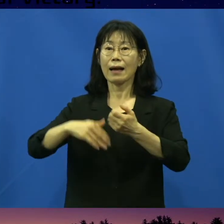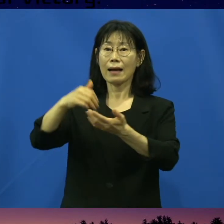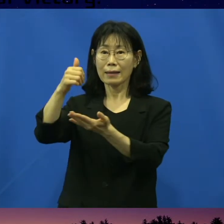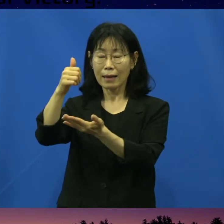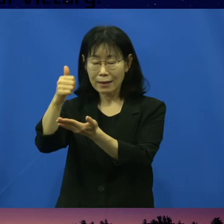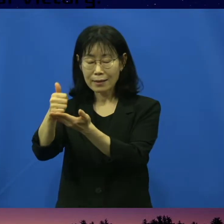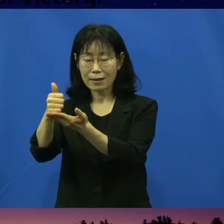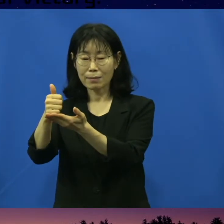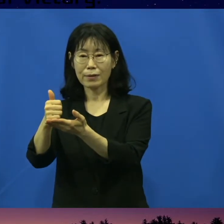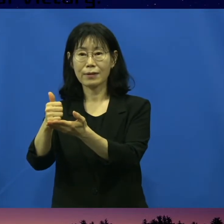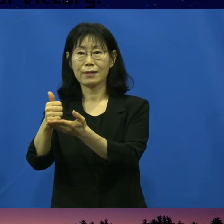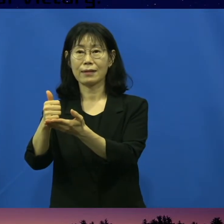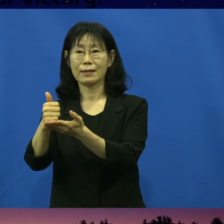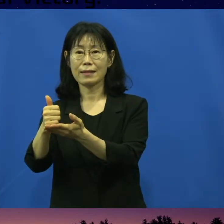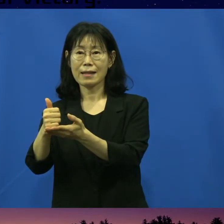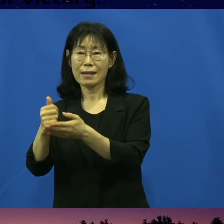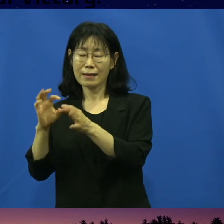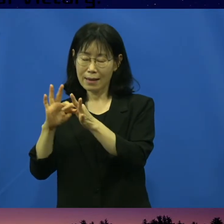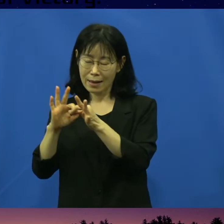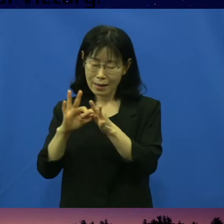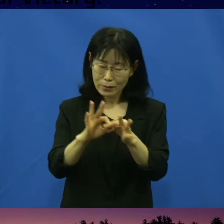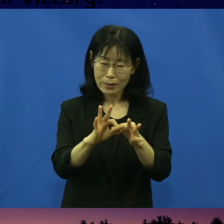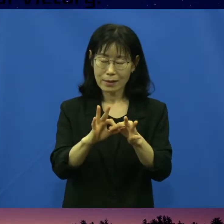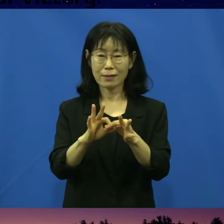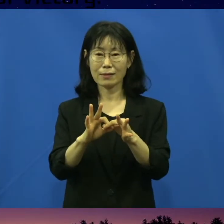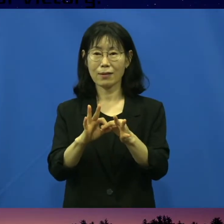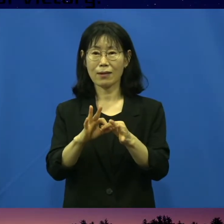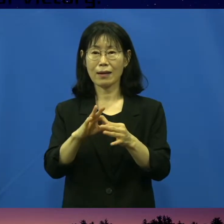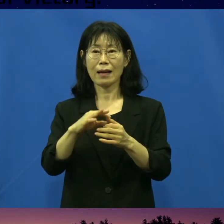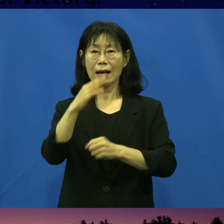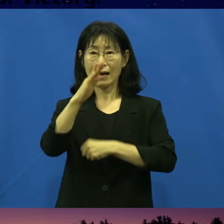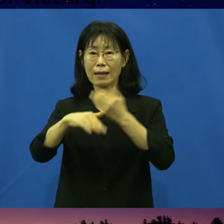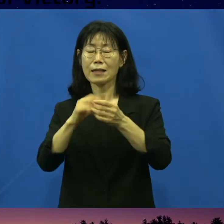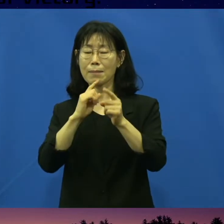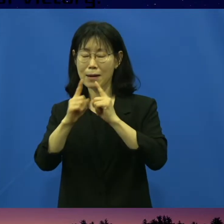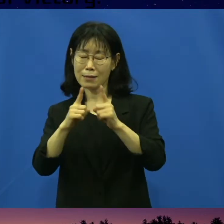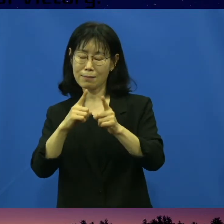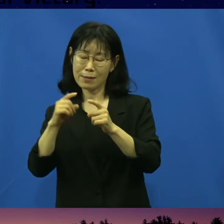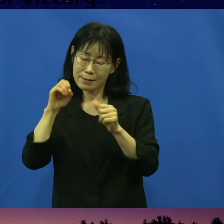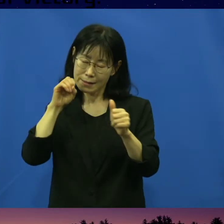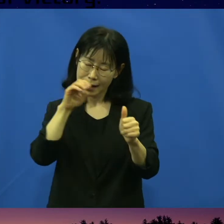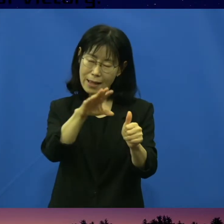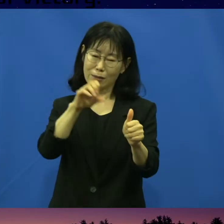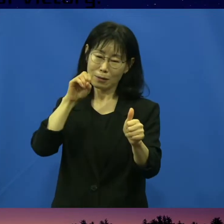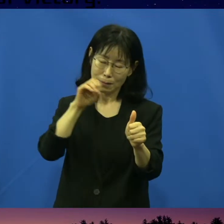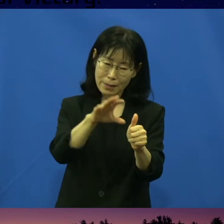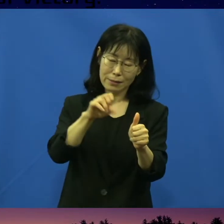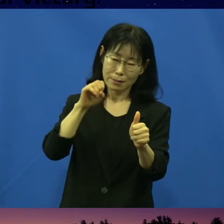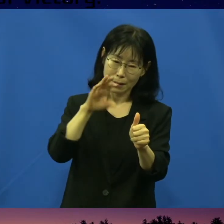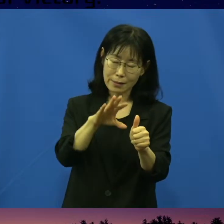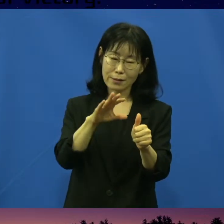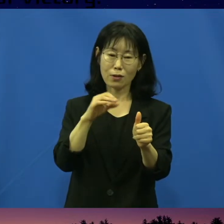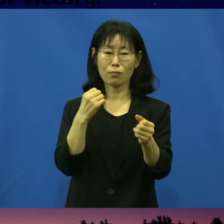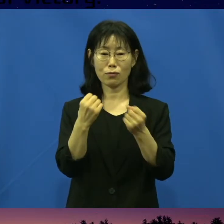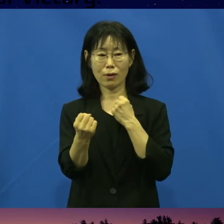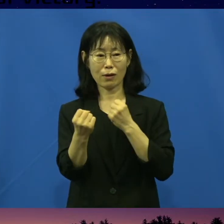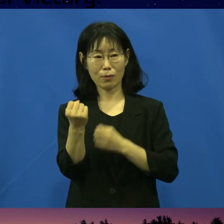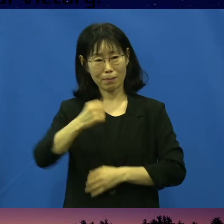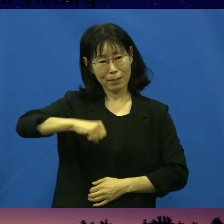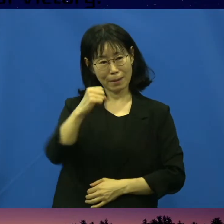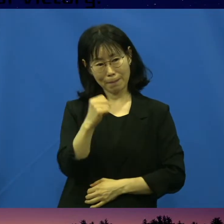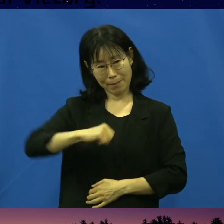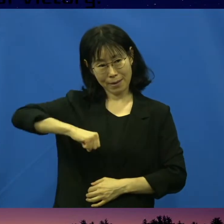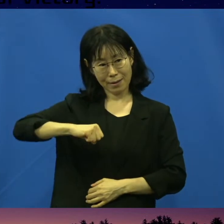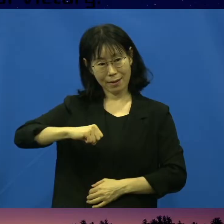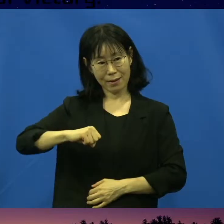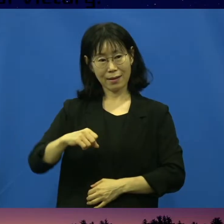한 사람에게 수도 없이 말씀하세요. 근데 안 들은 거예요. 그게 망하는 거예요. 자, 마침내 나아만은 종들의 말에